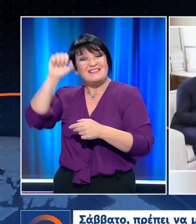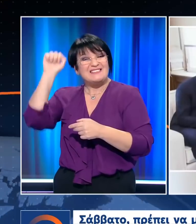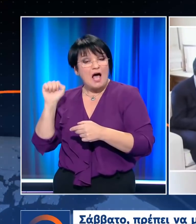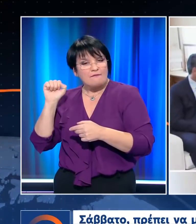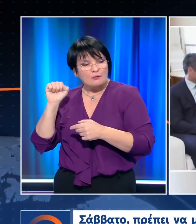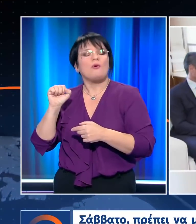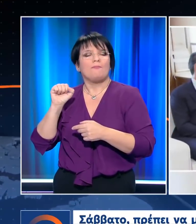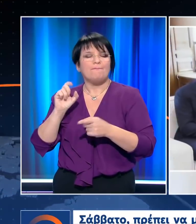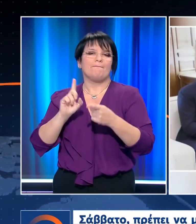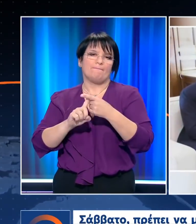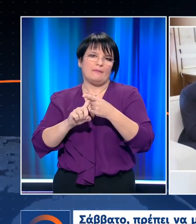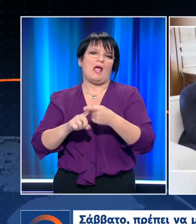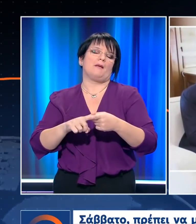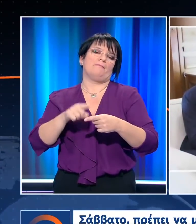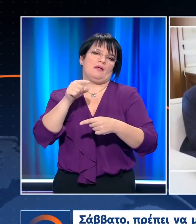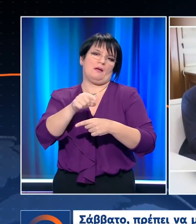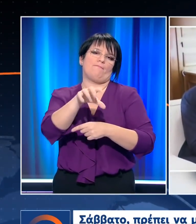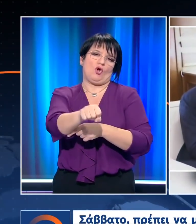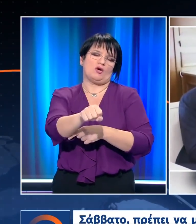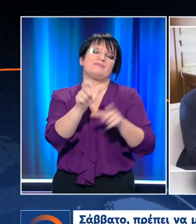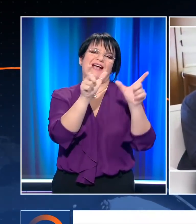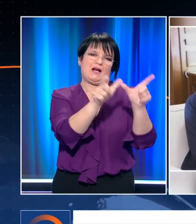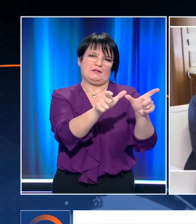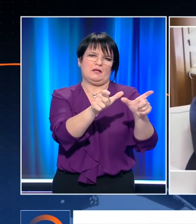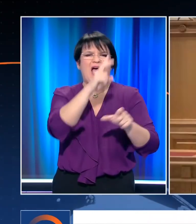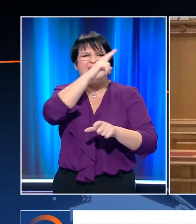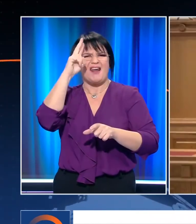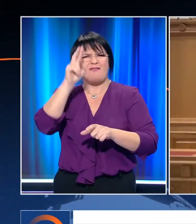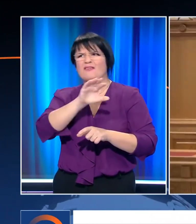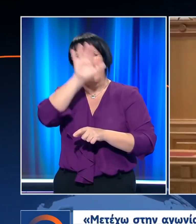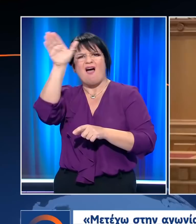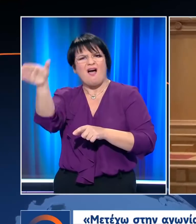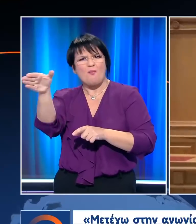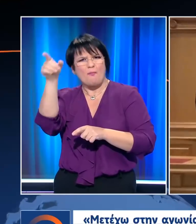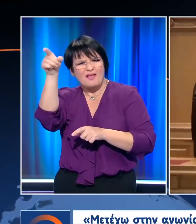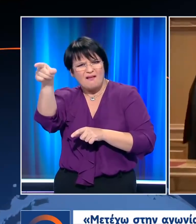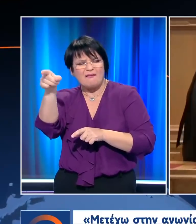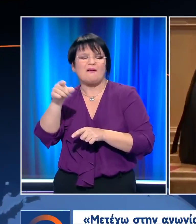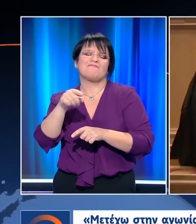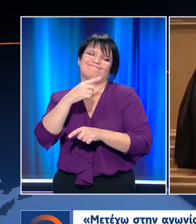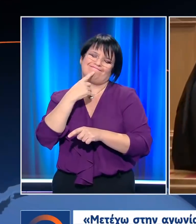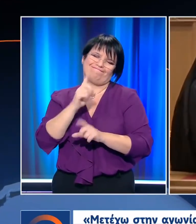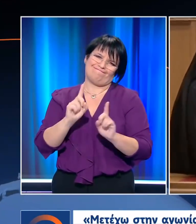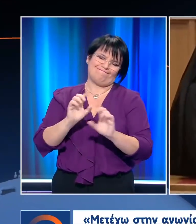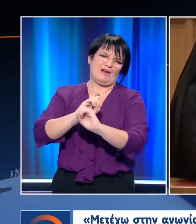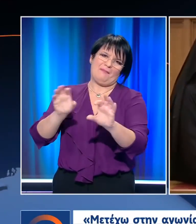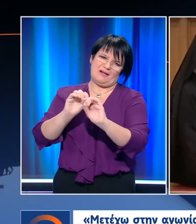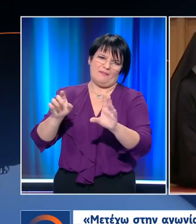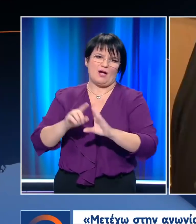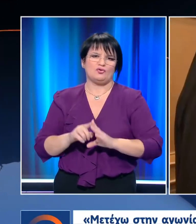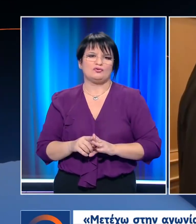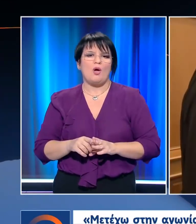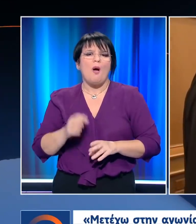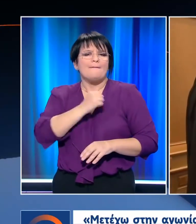τη στιγμή και το Αμπουντάμπι για τα Ηνωμένα Αραβικά Εμιράτα όπου πήγε. Μετέχω στην αγωνία, τον πόνο και τον φόβο όλων που με την πίστη μας στο